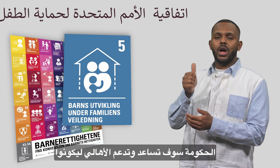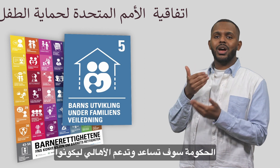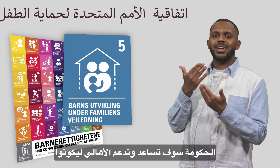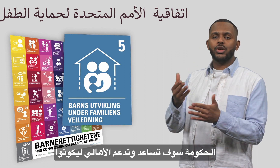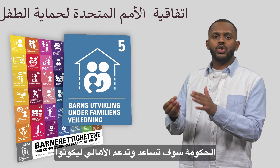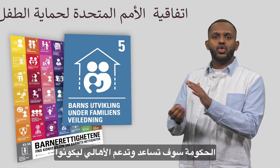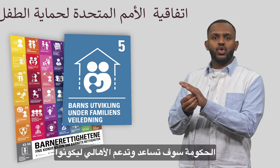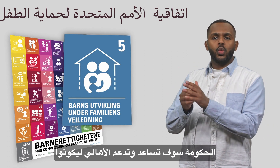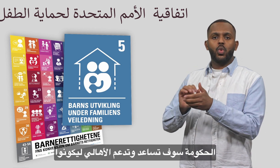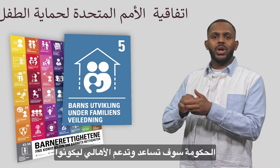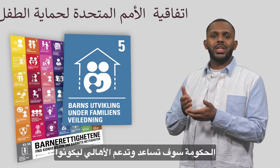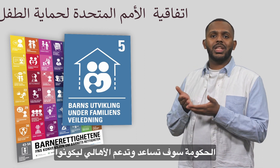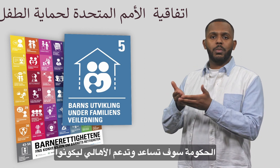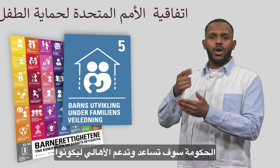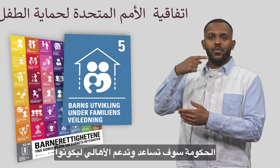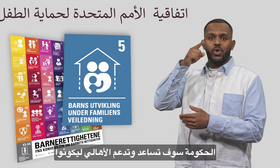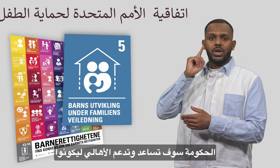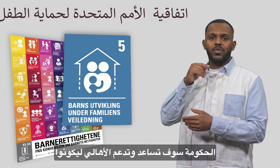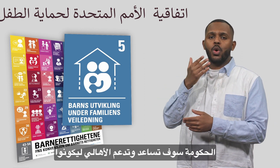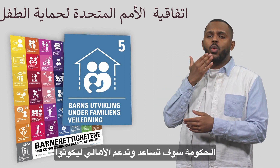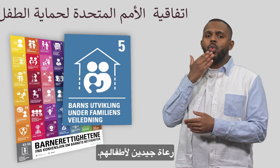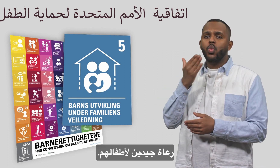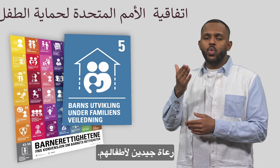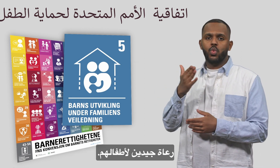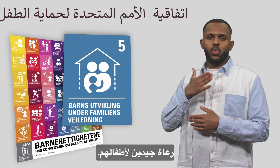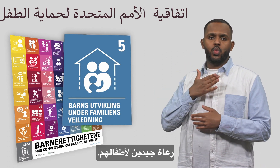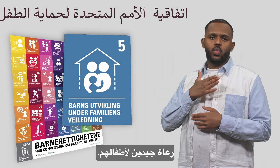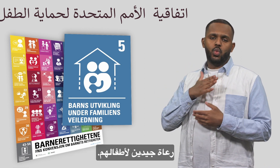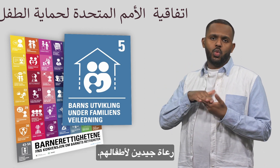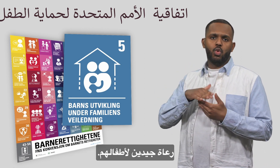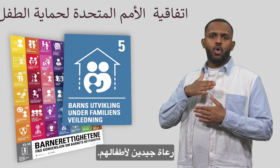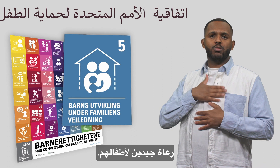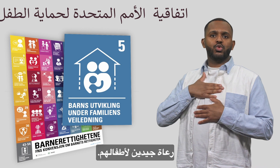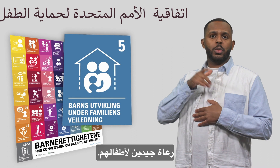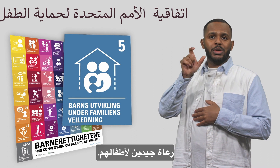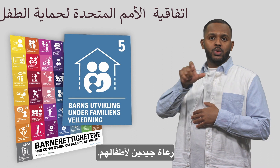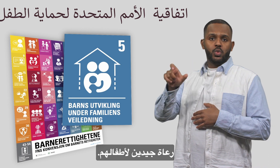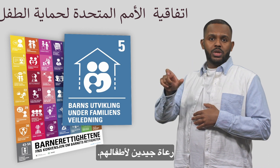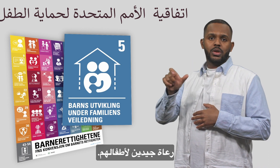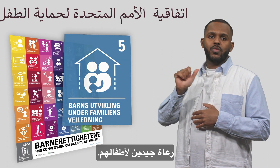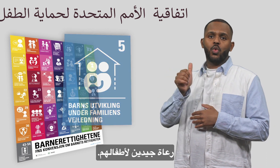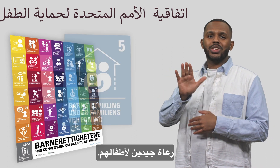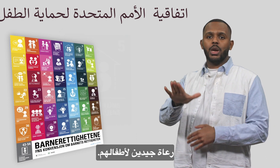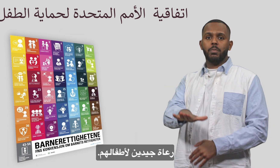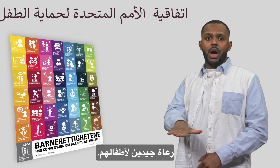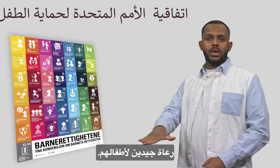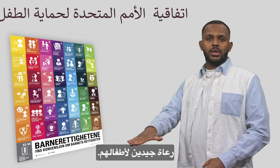الحكومة سوف تساعد وتدعم الأهالي ليكونوا رعاة جيدين للأطفال.